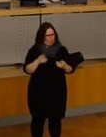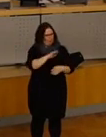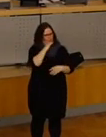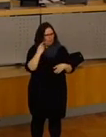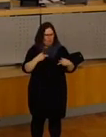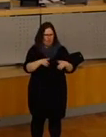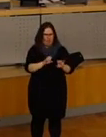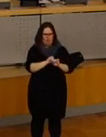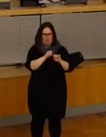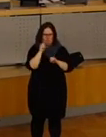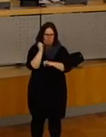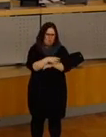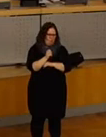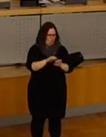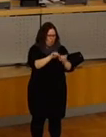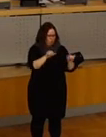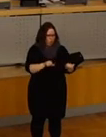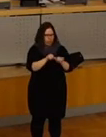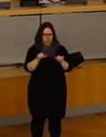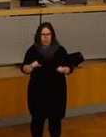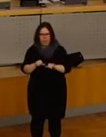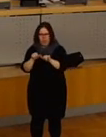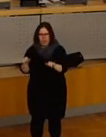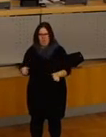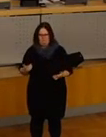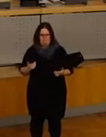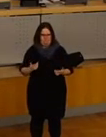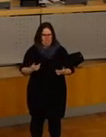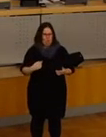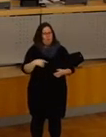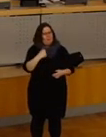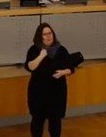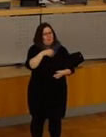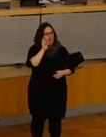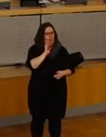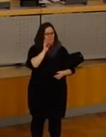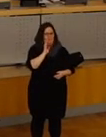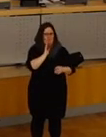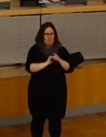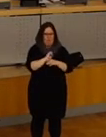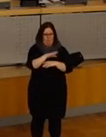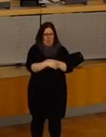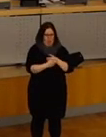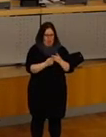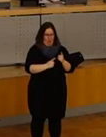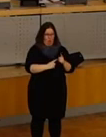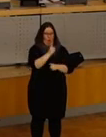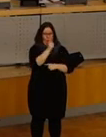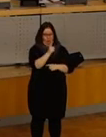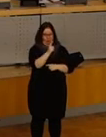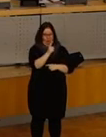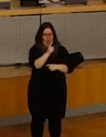uns wurde auch gesagt dass rein das müllaufkommen pro einwohner in brazzaville höher ist höher